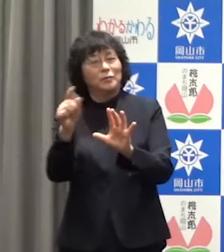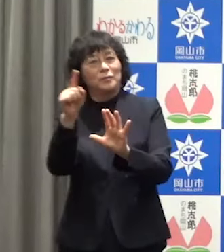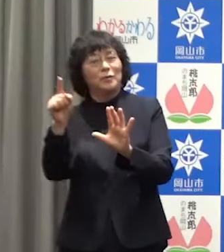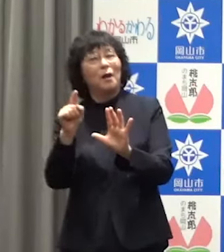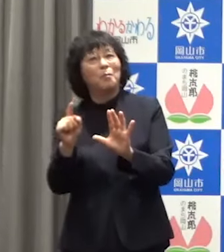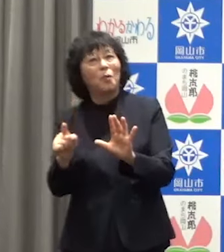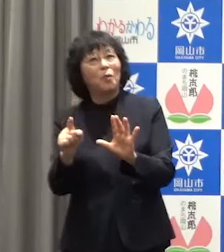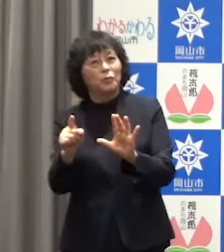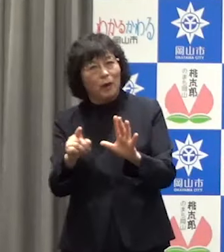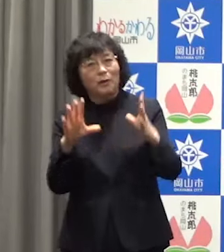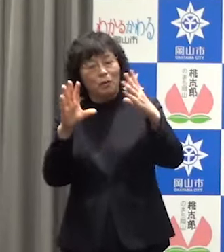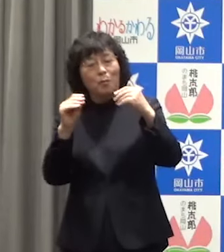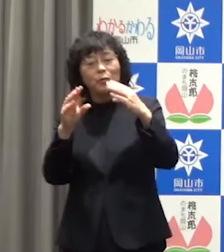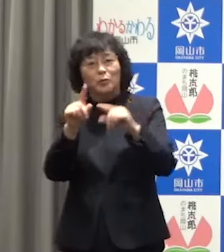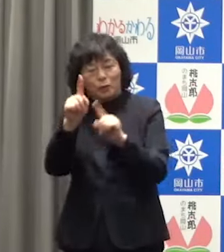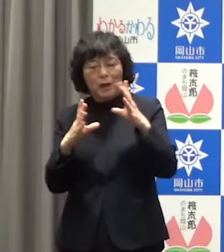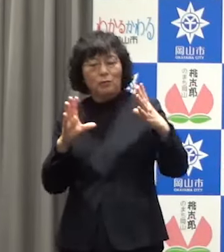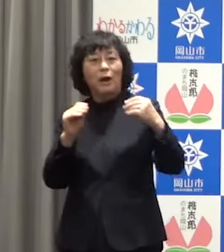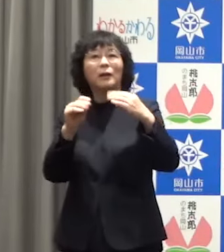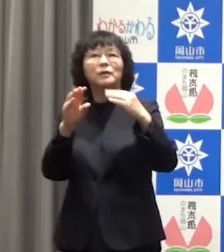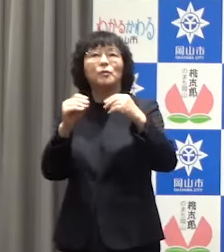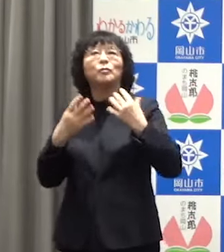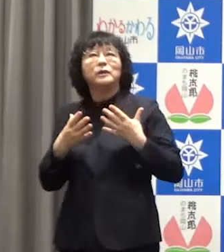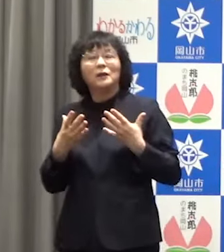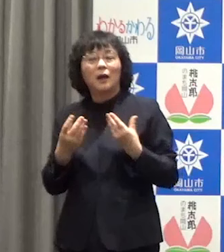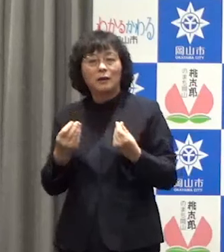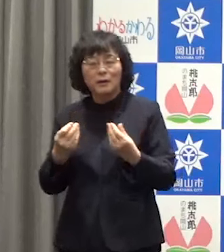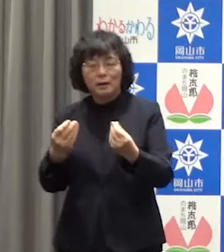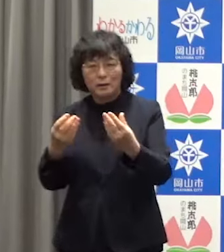会話を重ねながらやってますんでですね、